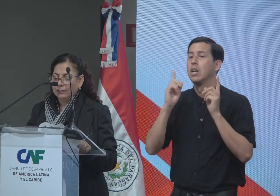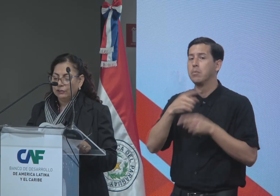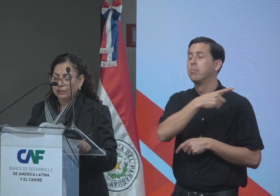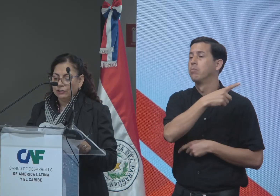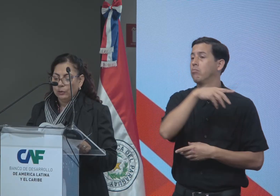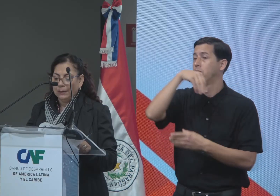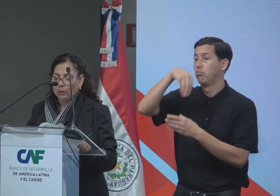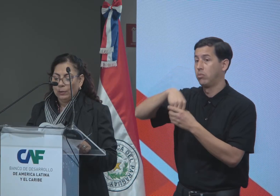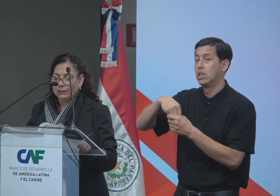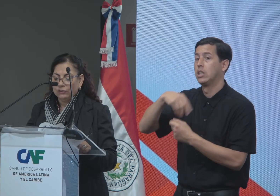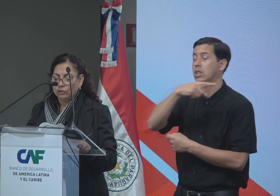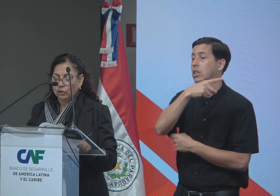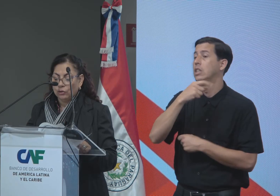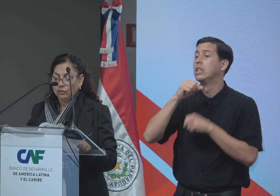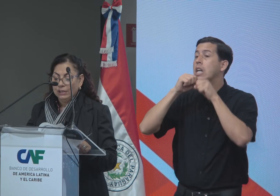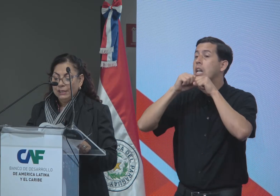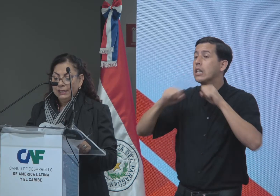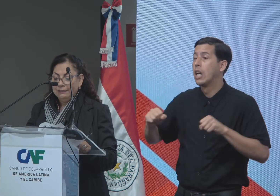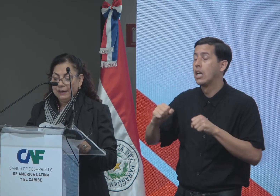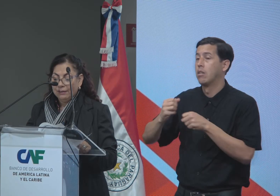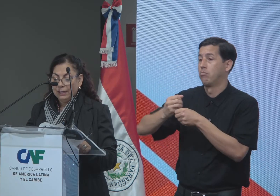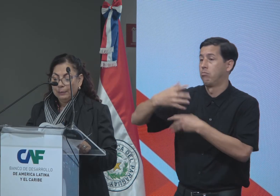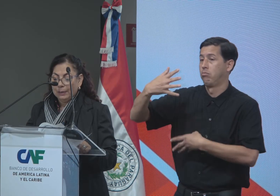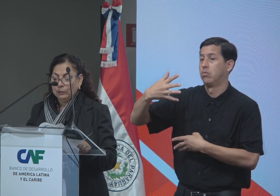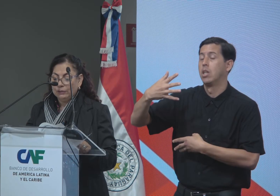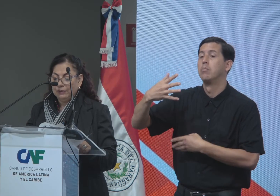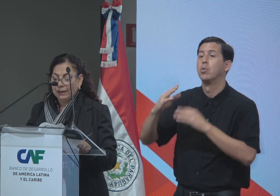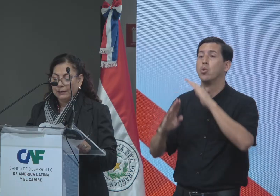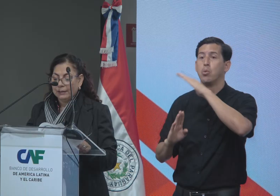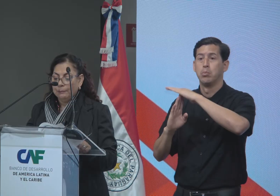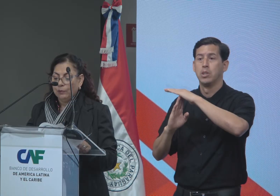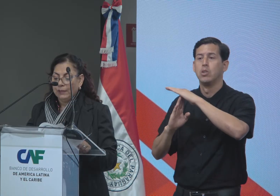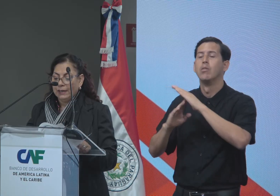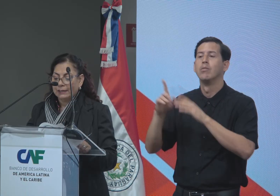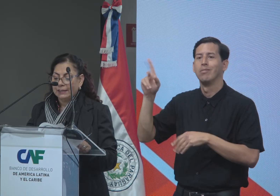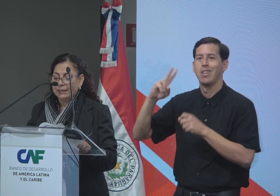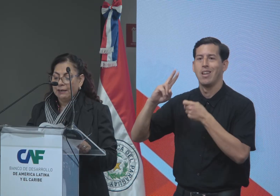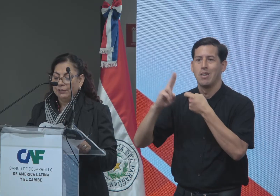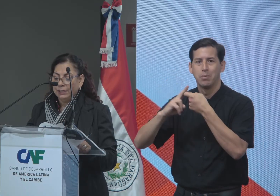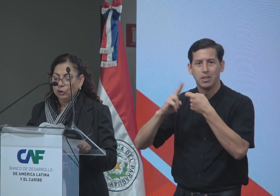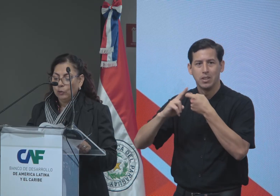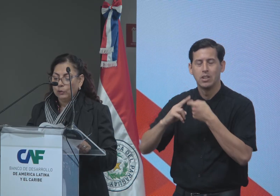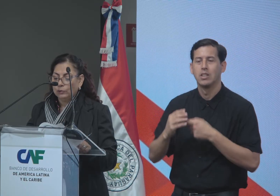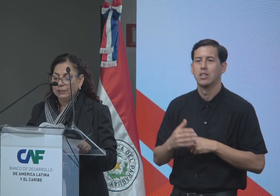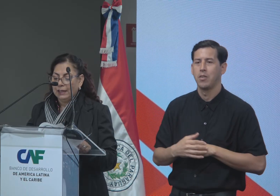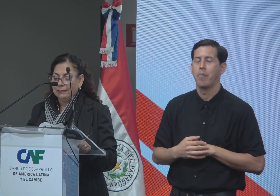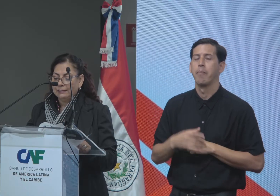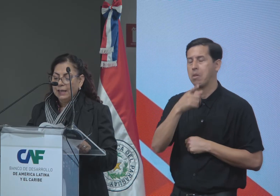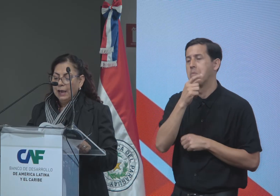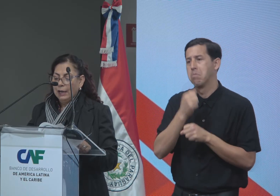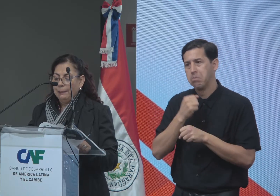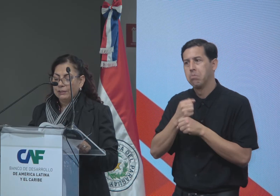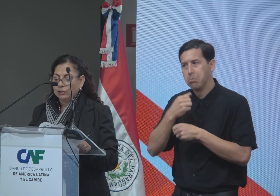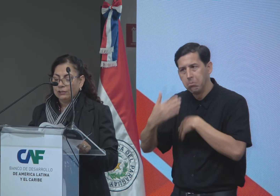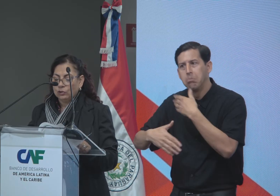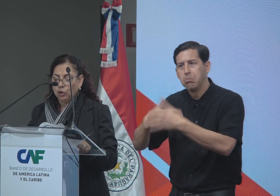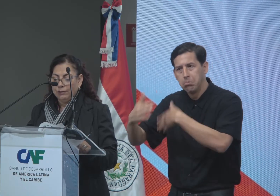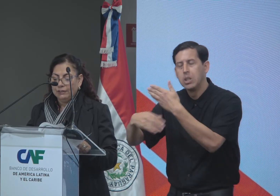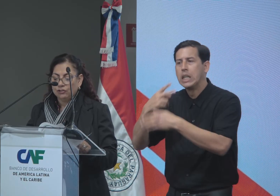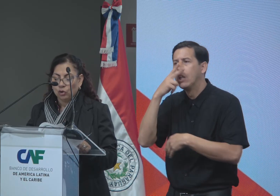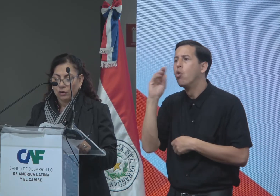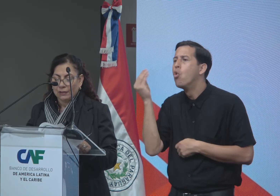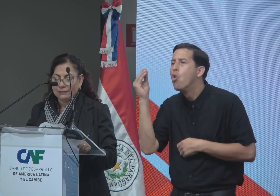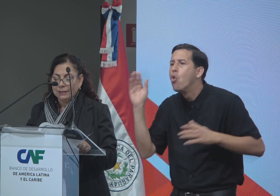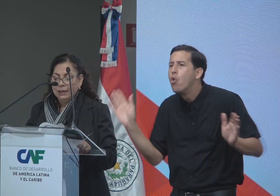de la Asociación Paraguaya de Sordos y trabaja para motivar, empoderar y abrir oportunidades a las personas